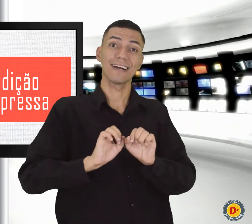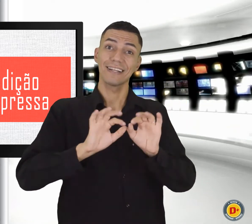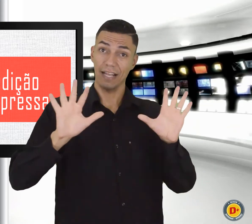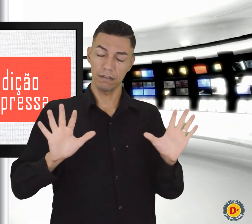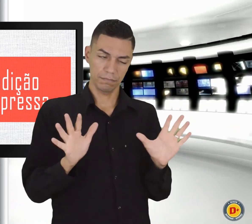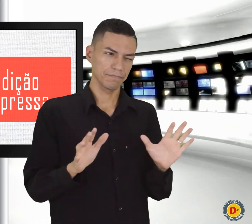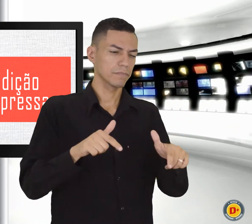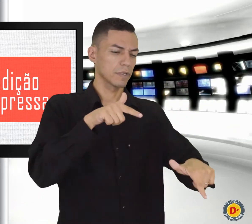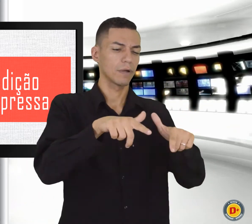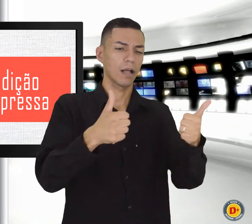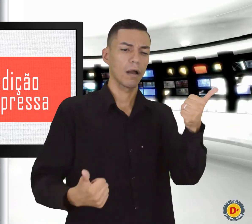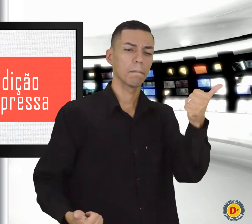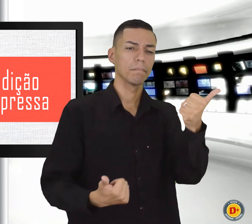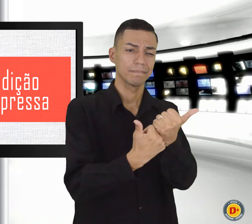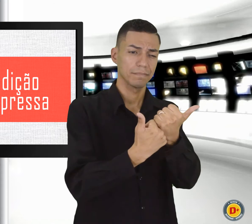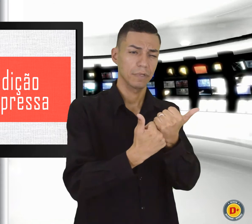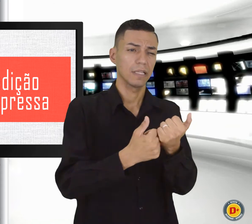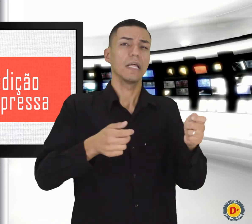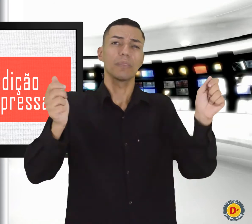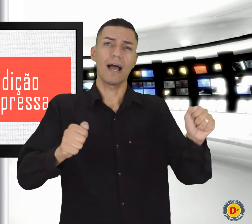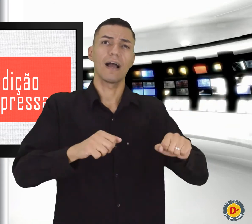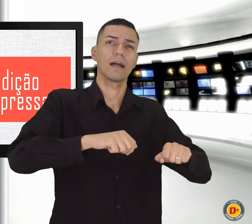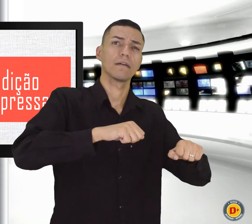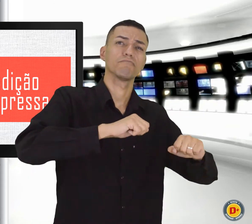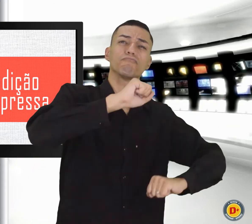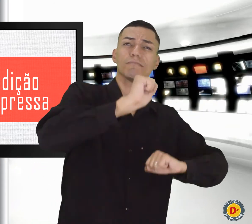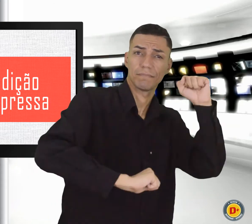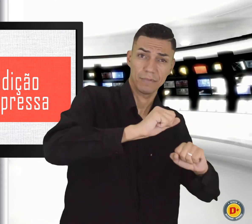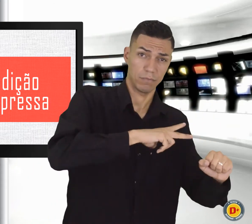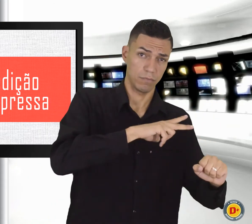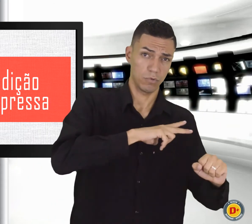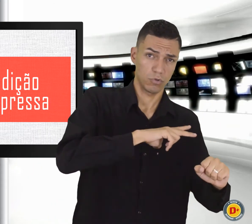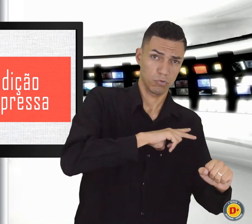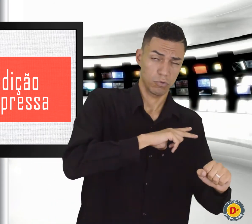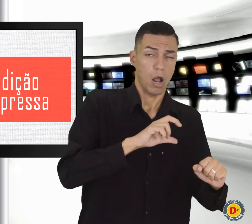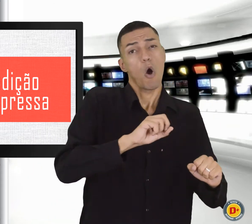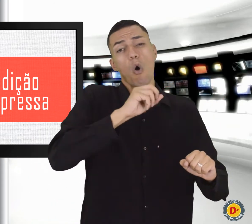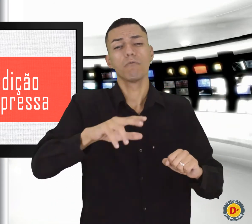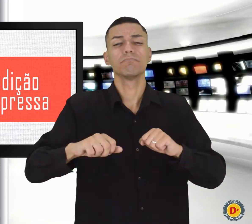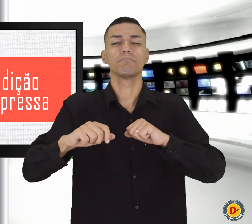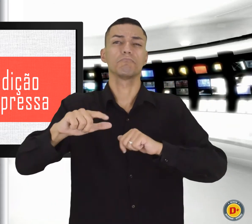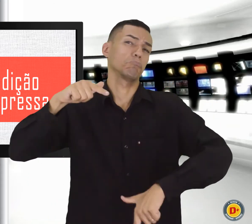em órgãos e empresas de iniciativa pública. Como a lei de cotas se destina a pessoas